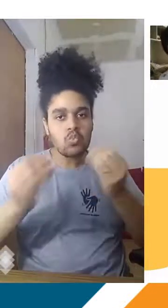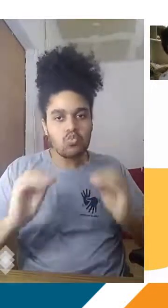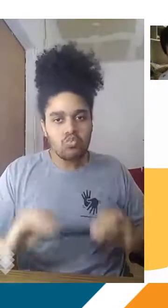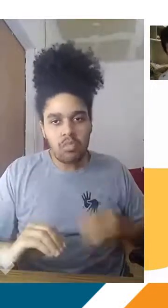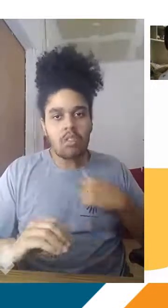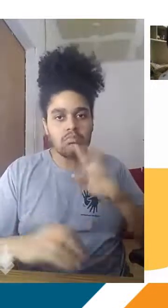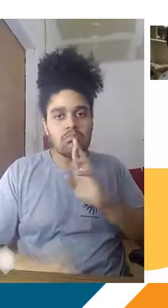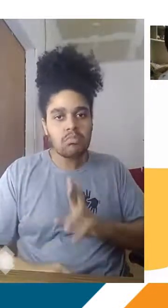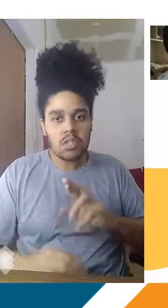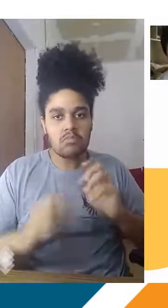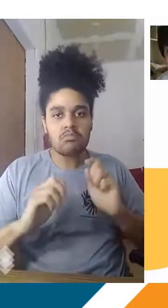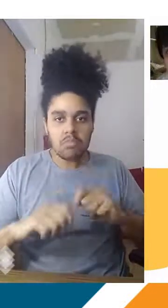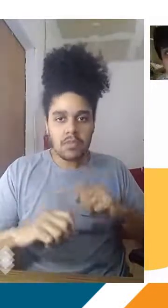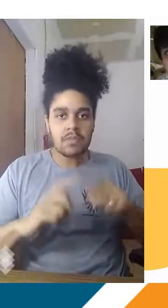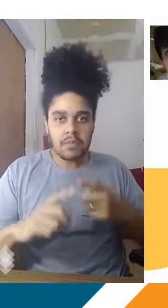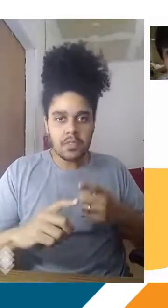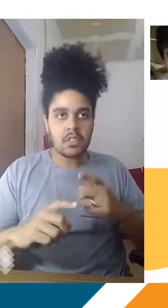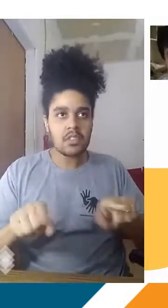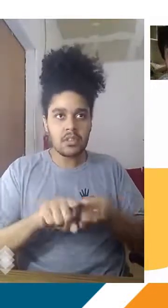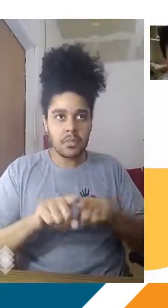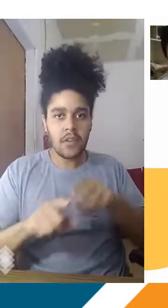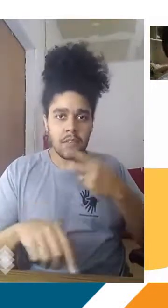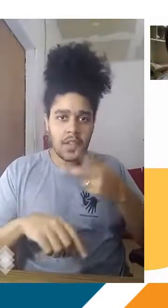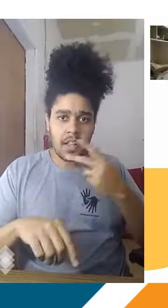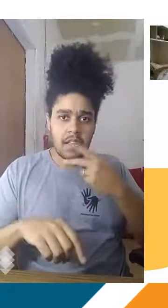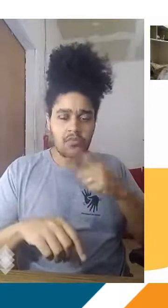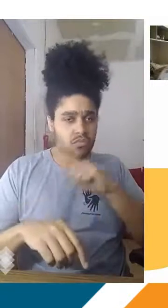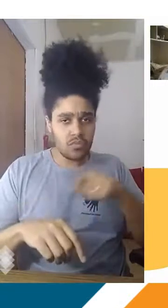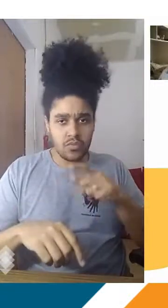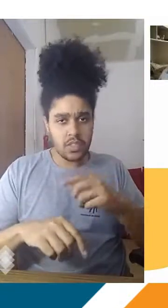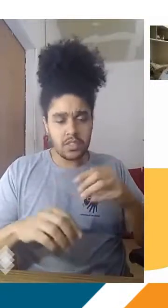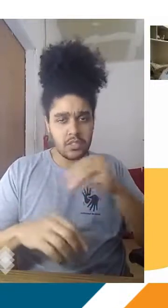podem postar aqui que eu venho responder assim que possível. E